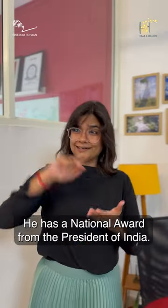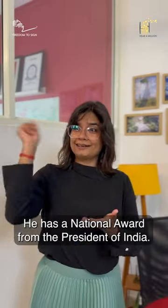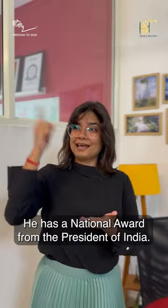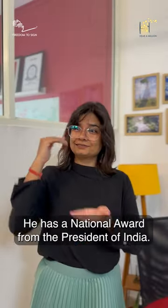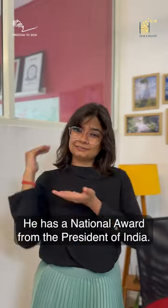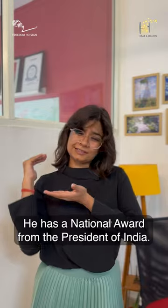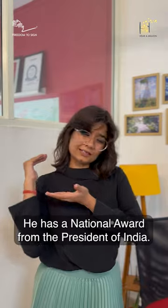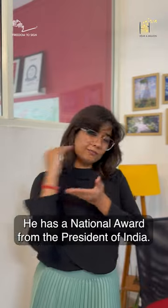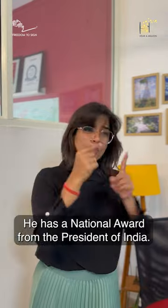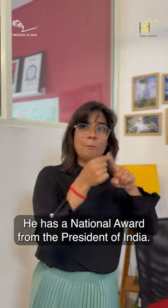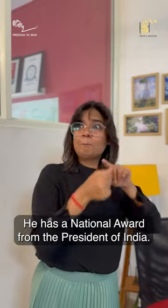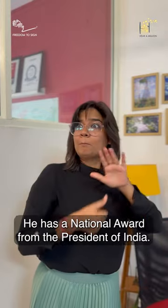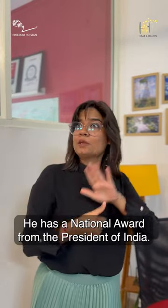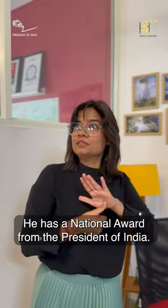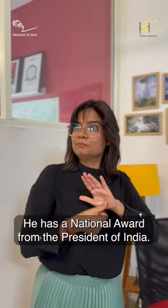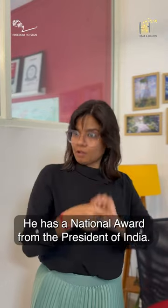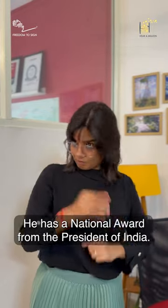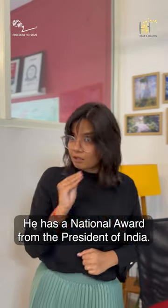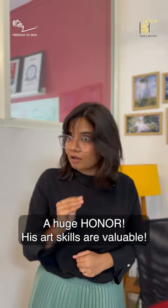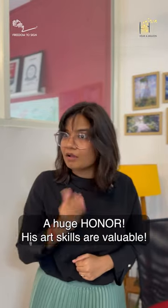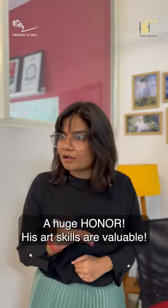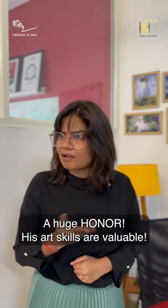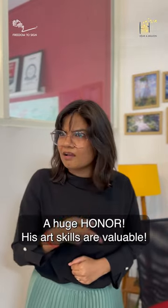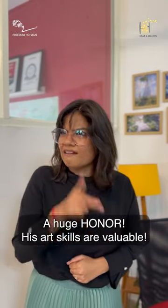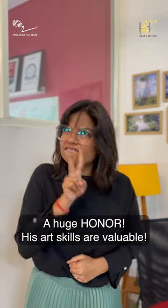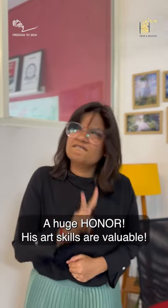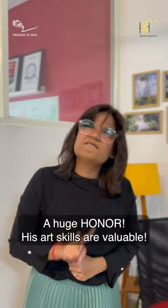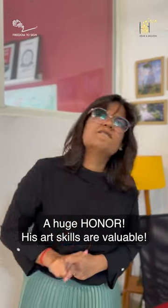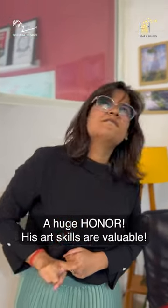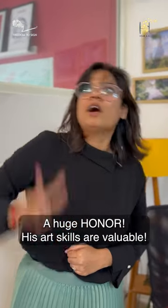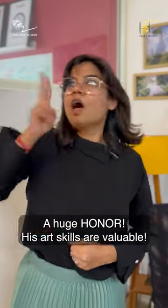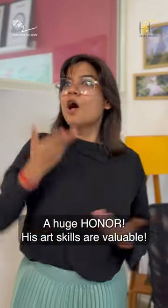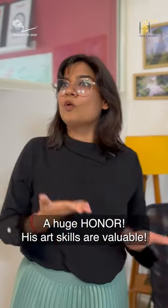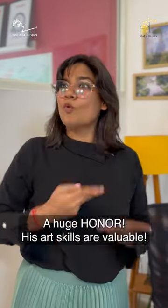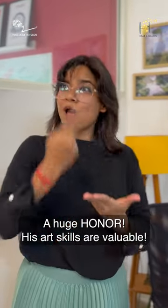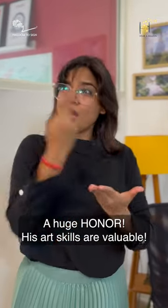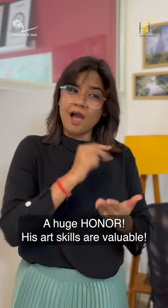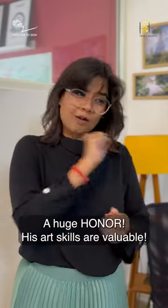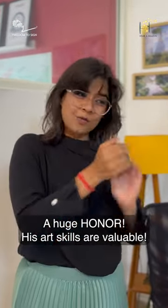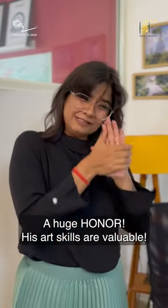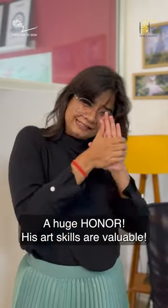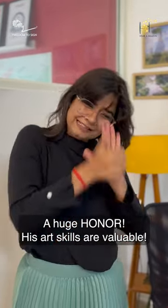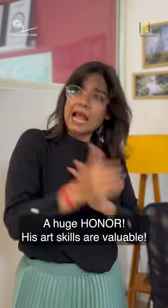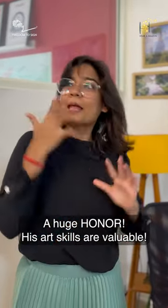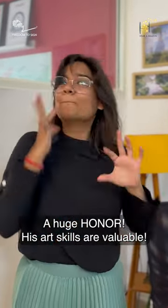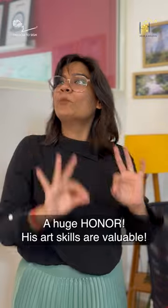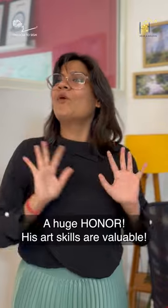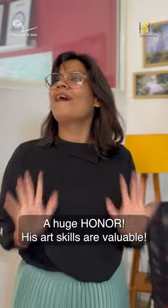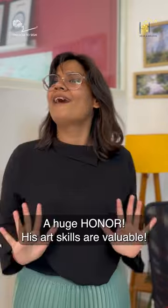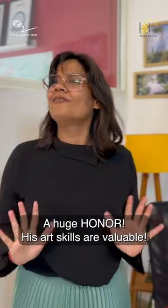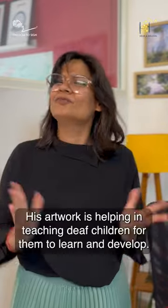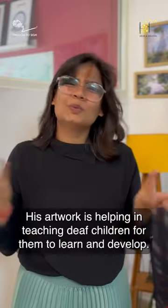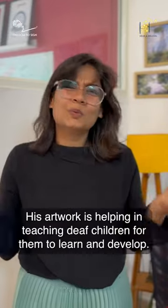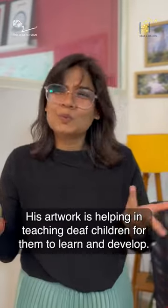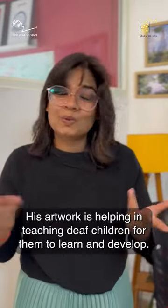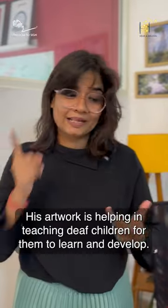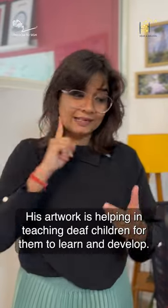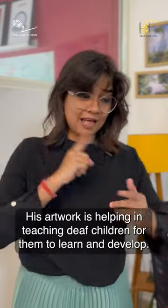के राष्ट्रपति से राष्ट्रीय पुरस्कार प्राप्त है एक बहुत बड़ा सम्मान है उनका कला कौशल उपयोगी है उनकी